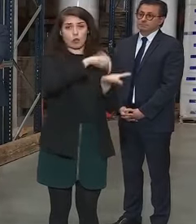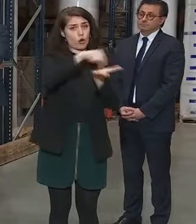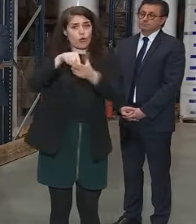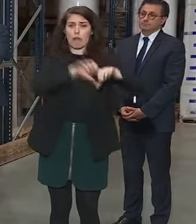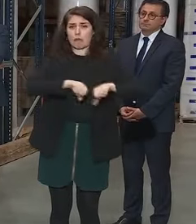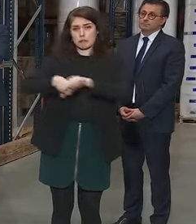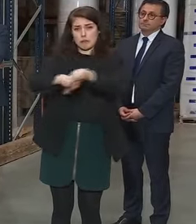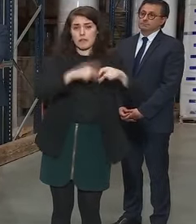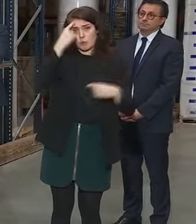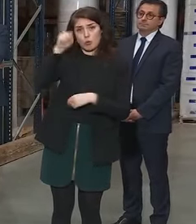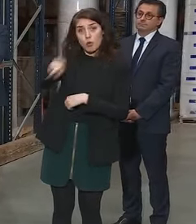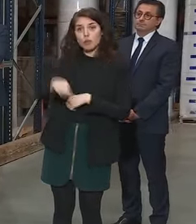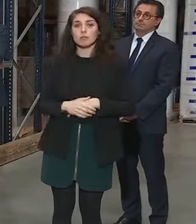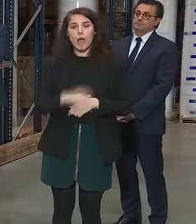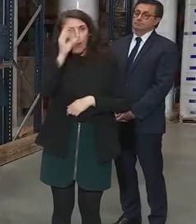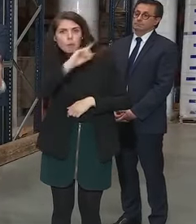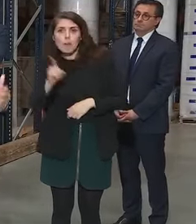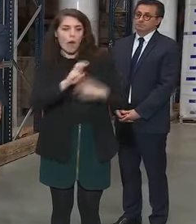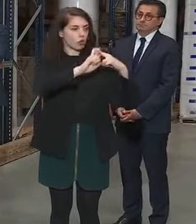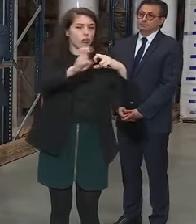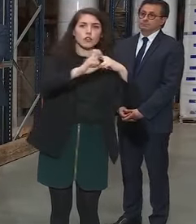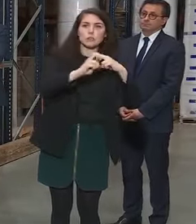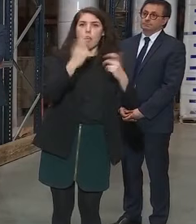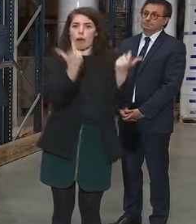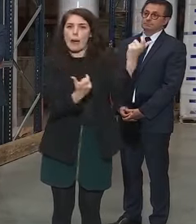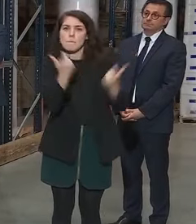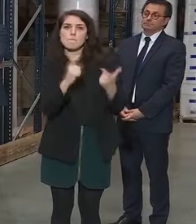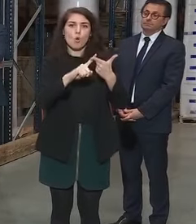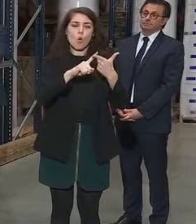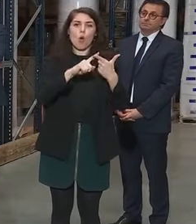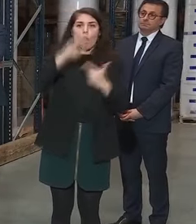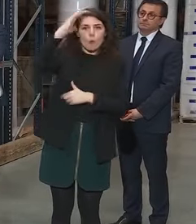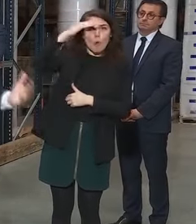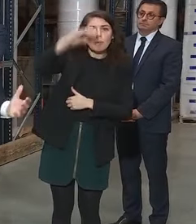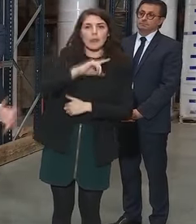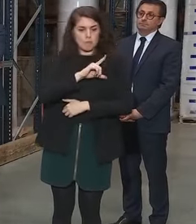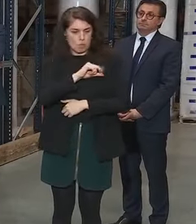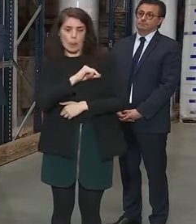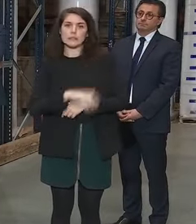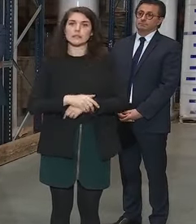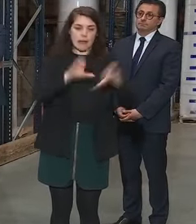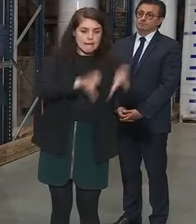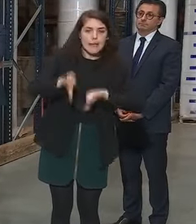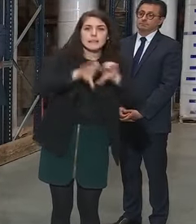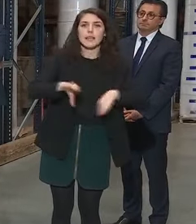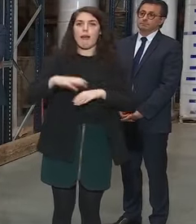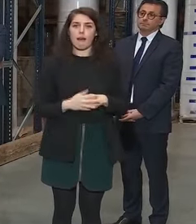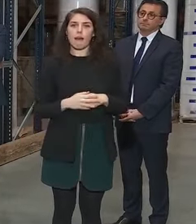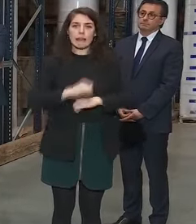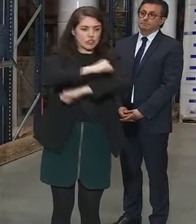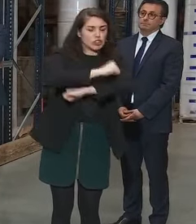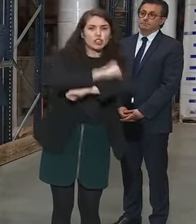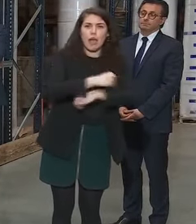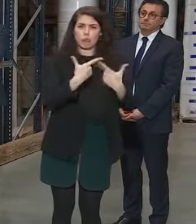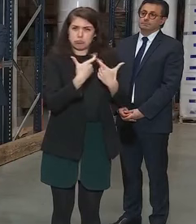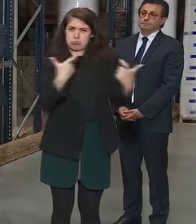services à domicile, à nos transporteurs, à nos pompiers, à nos forces de l'ordre, à nos caissiers et caissières, aux guichetiers, à toutes les professions